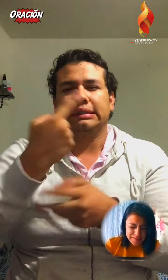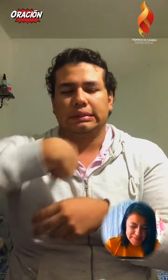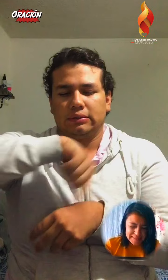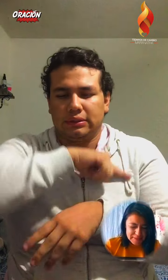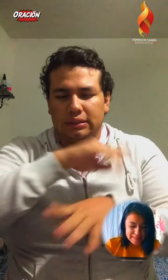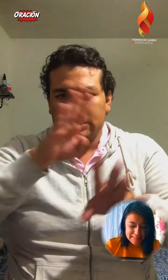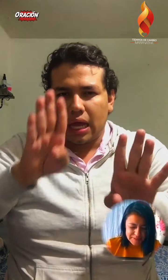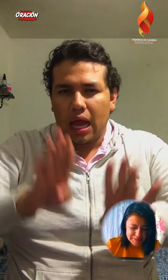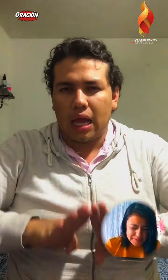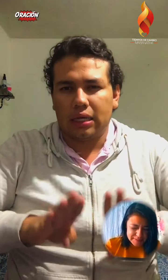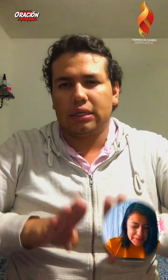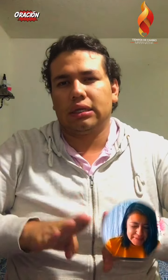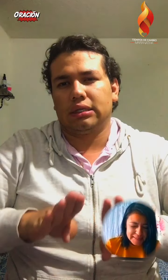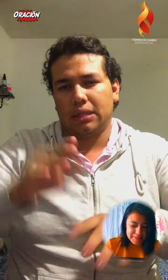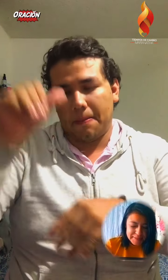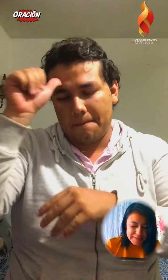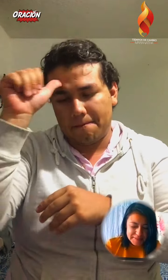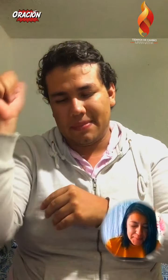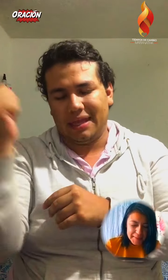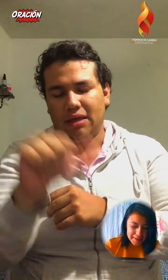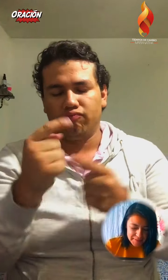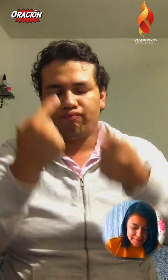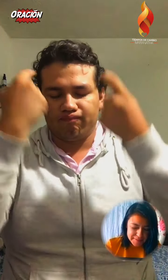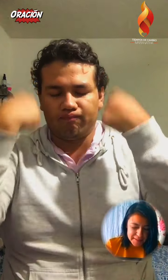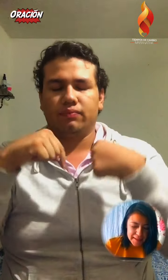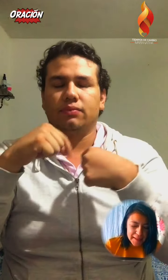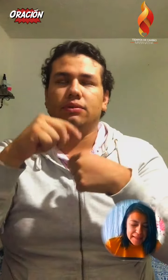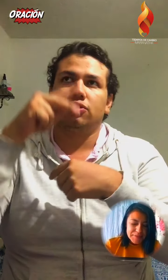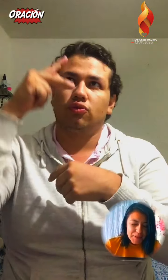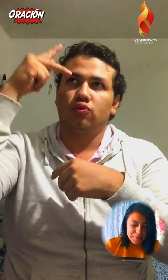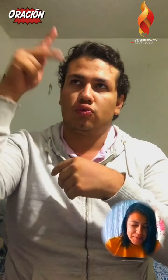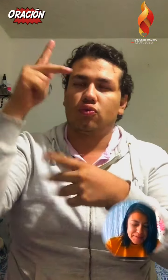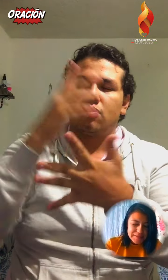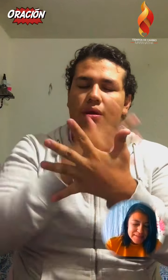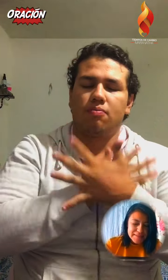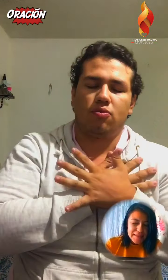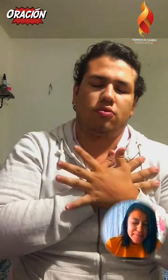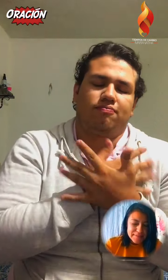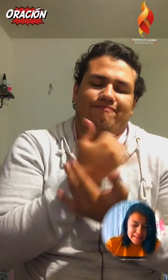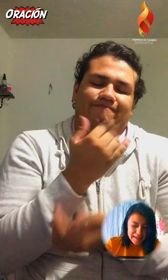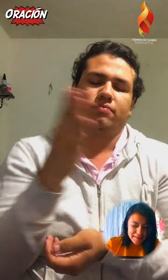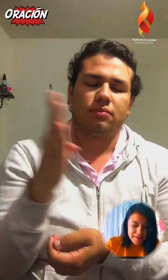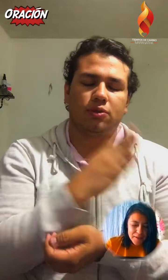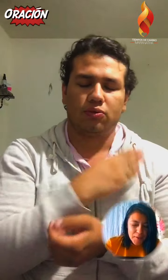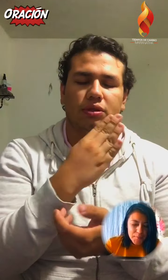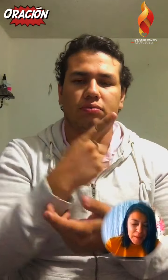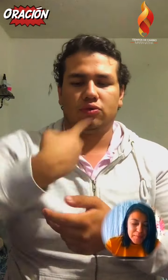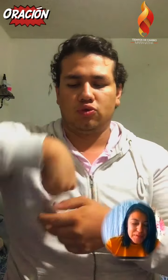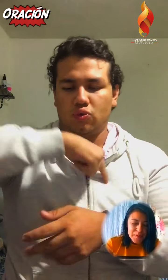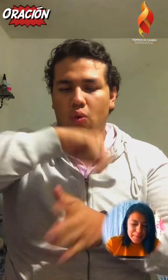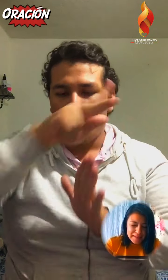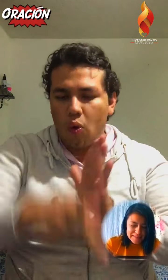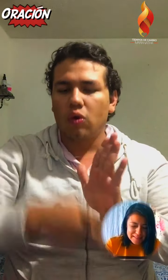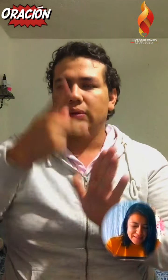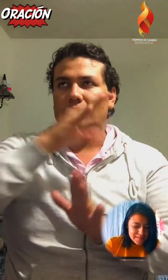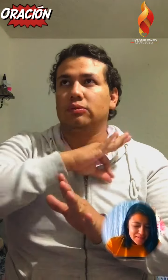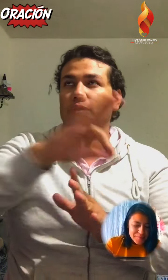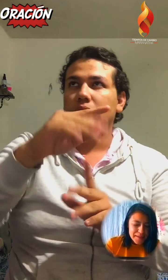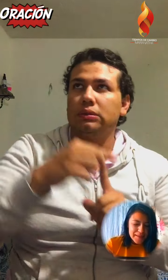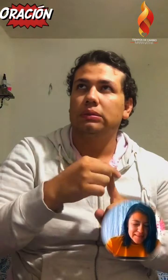pesar de nuestra condición de pecado, en tu amor y bondad, podemos volver a